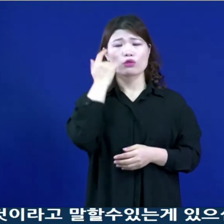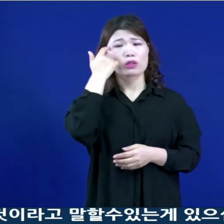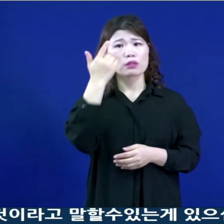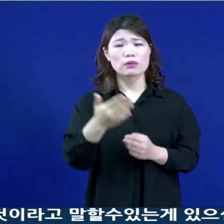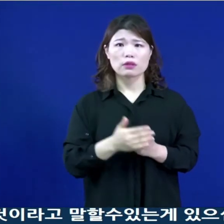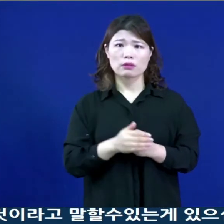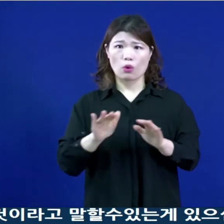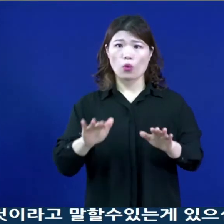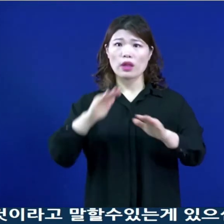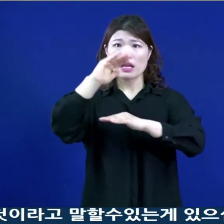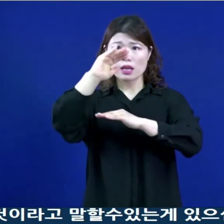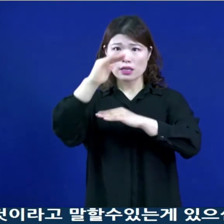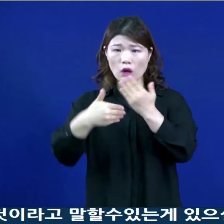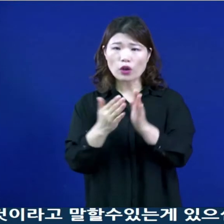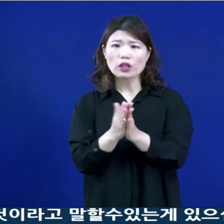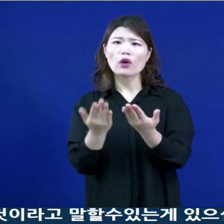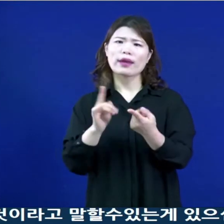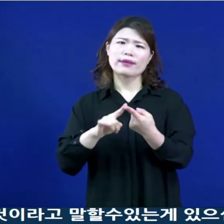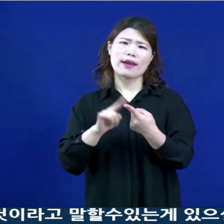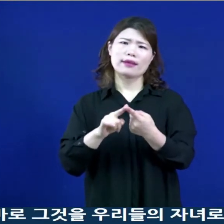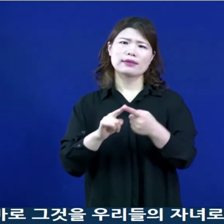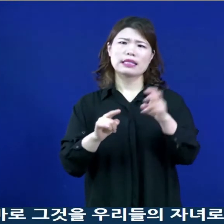성경 본문은 31절에서